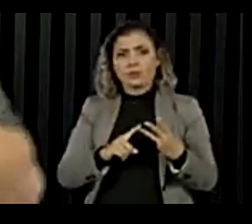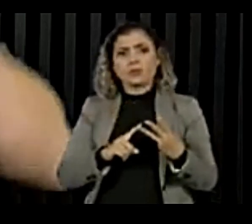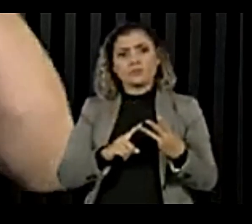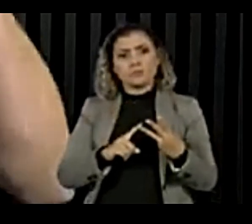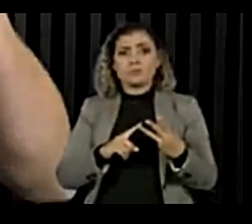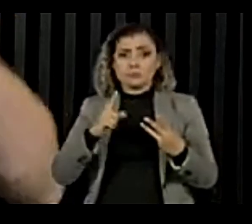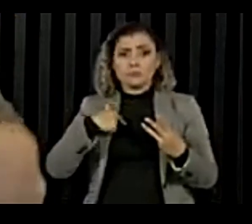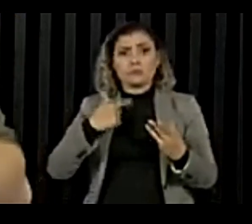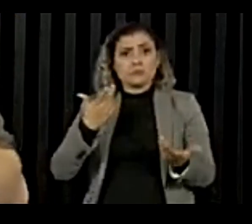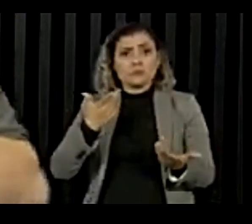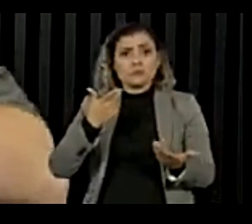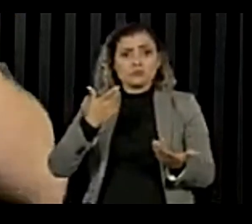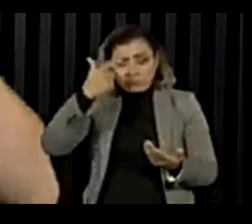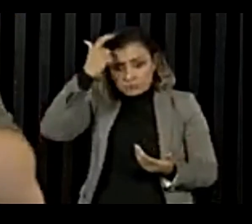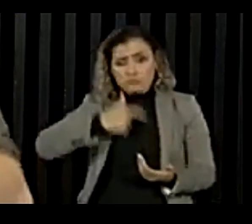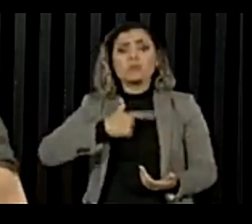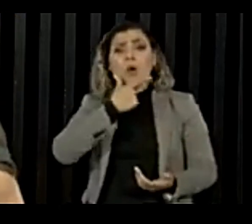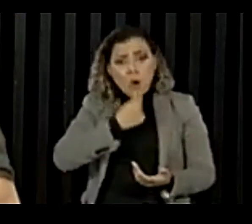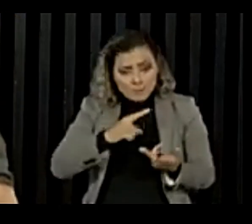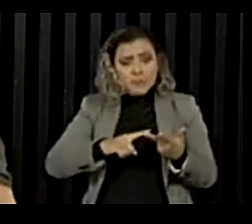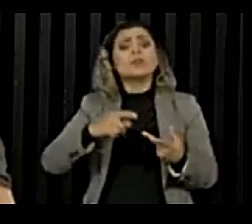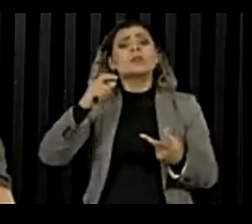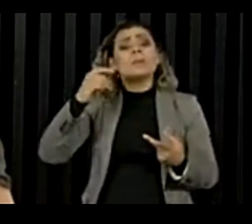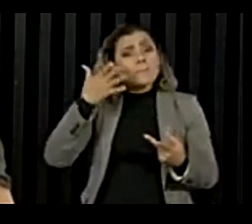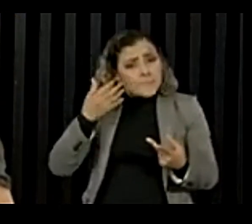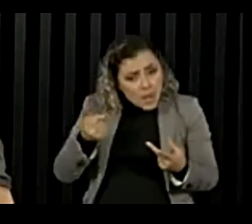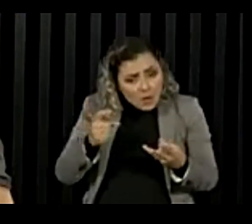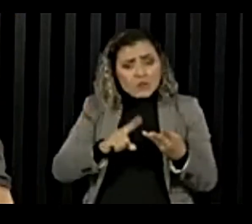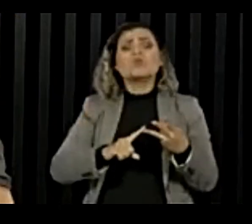tipo o suprassumo né, das...